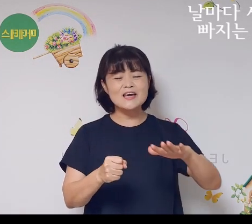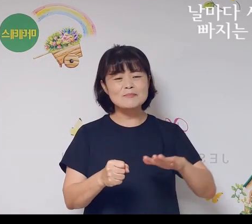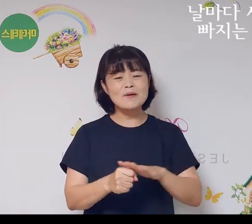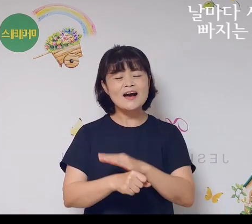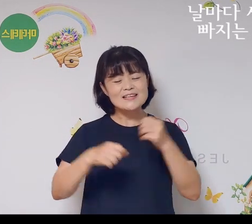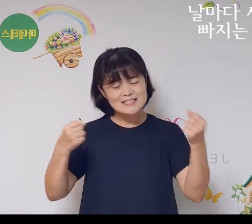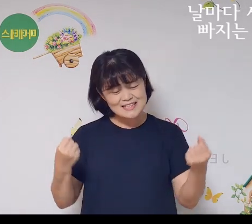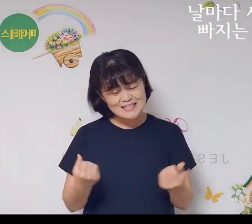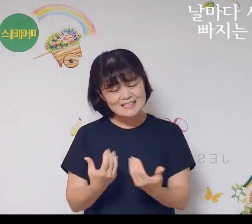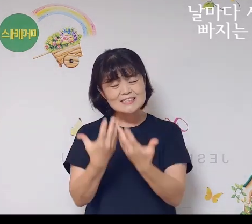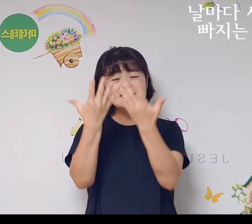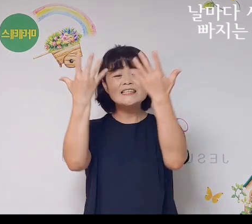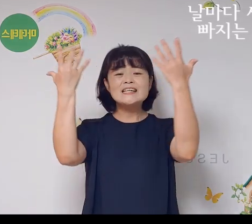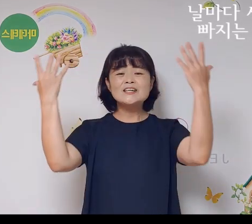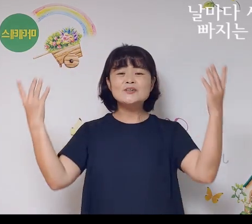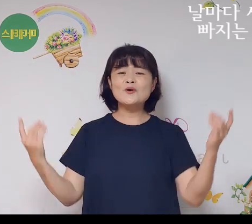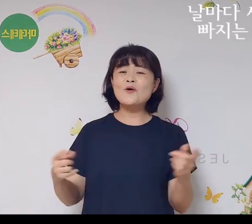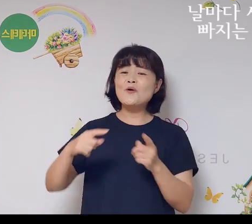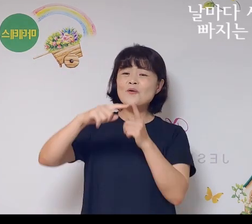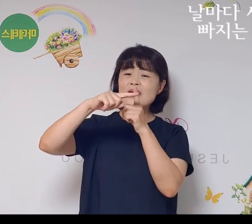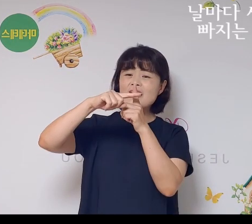사랑에 빠지는 교회,